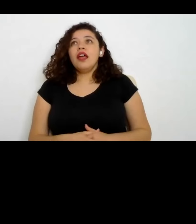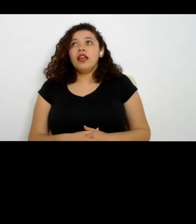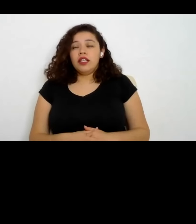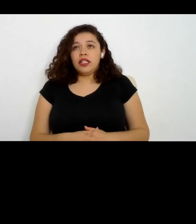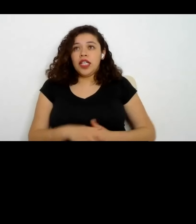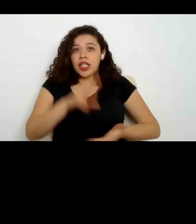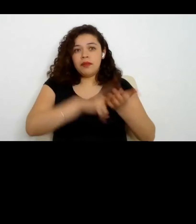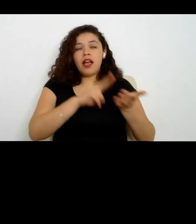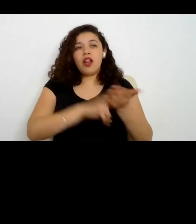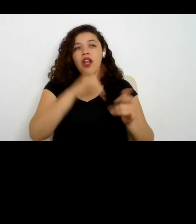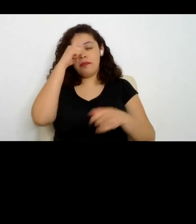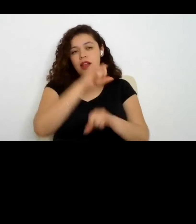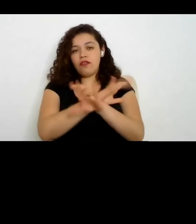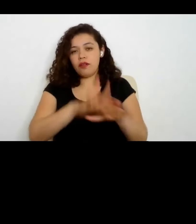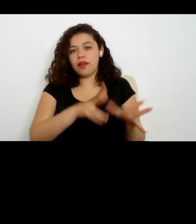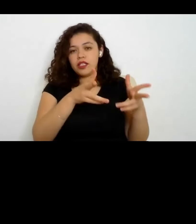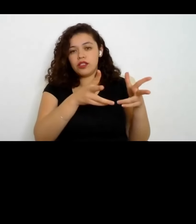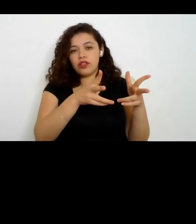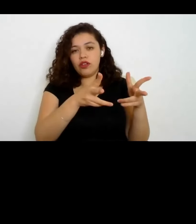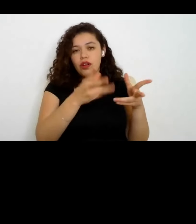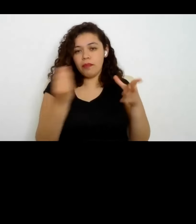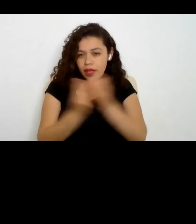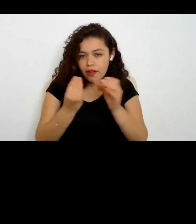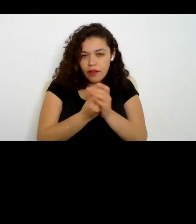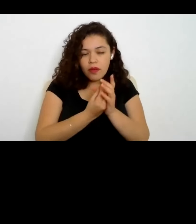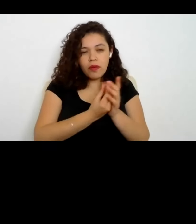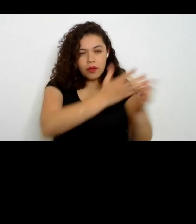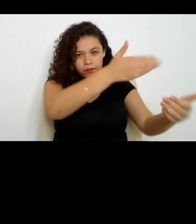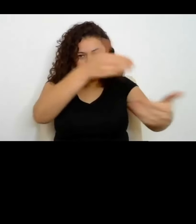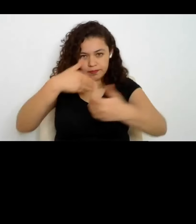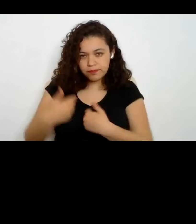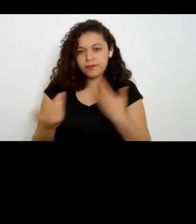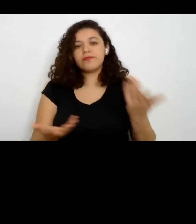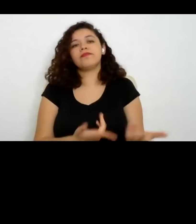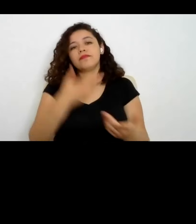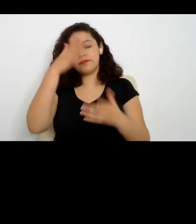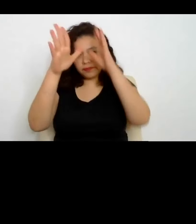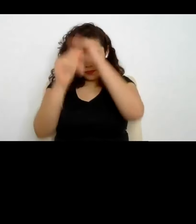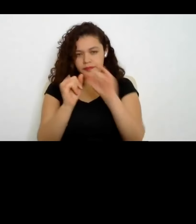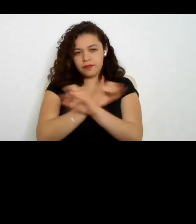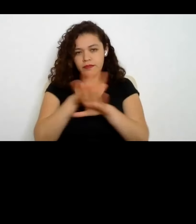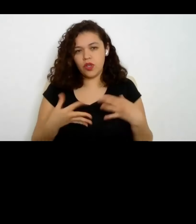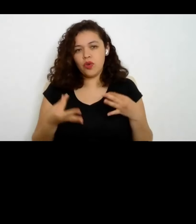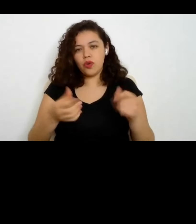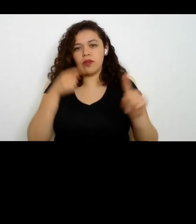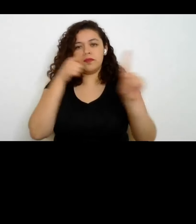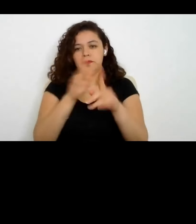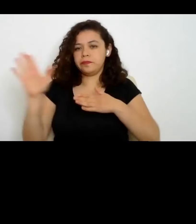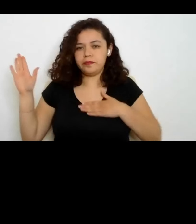de obtención de los datos personales que ya vimos, de licitud, consentimiento, información, calidad, finalidad,